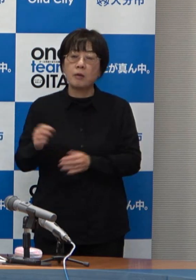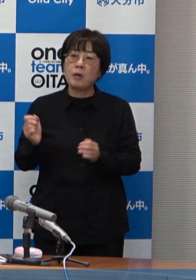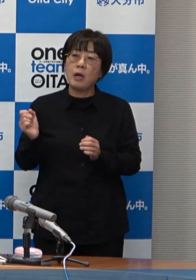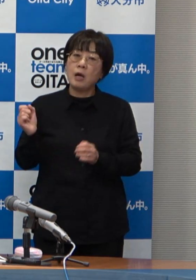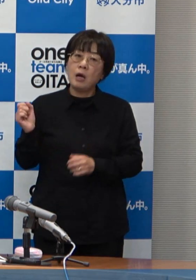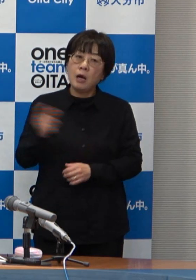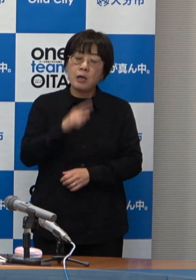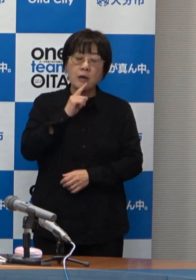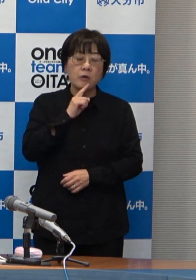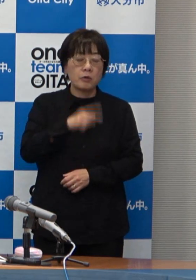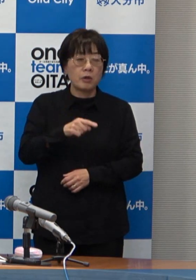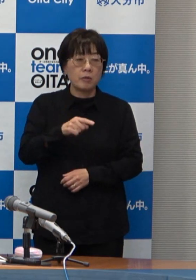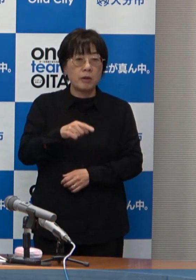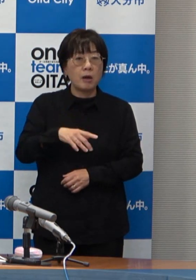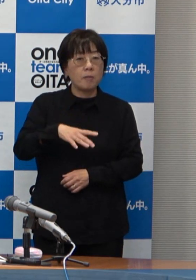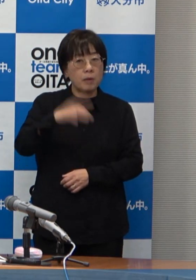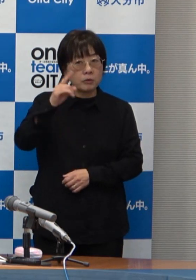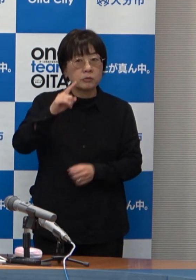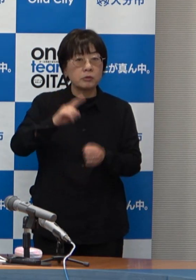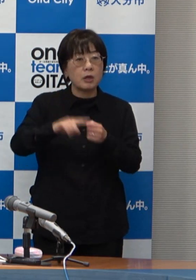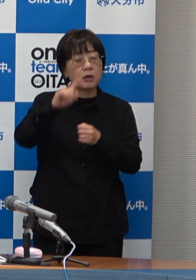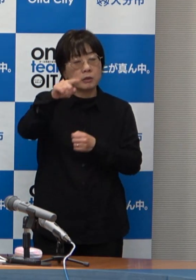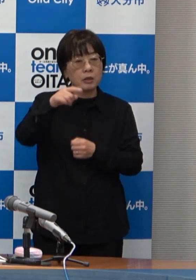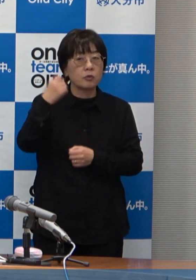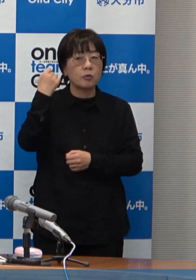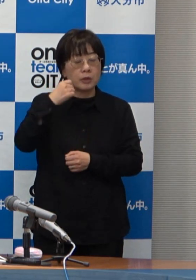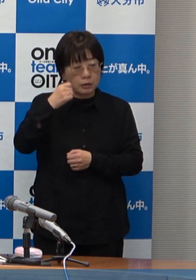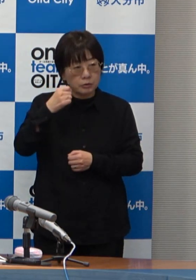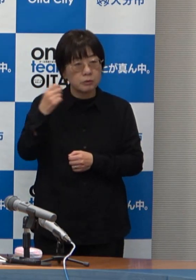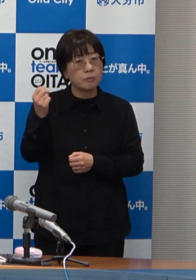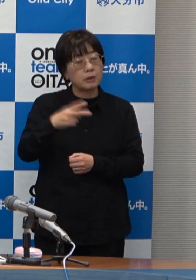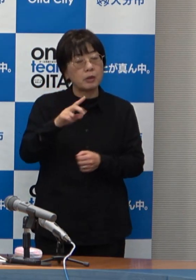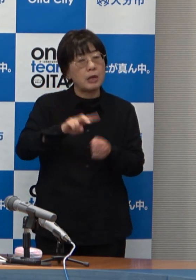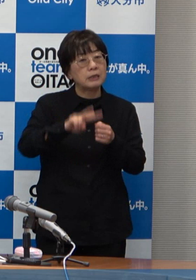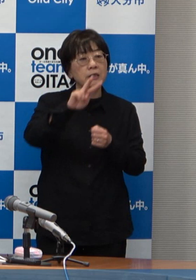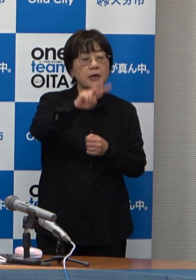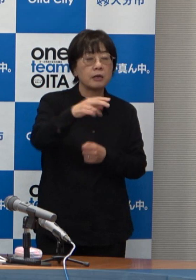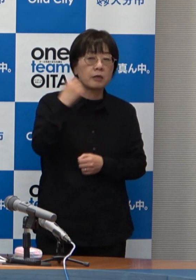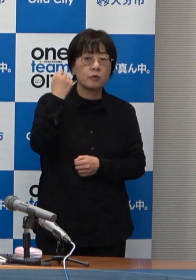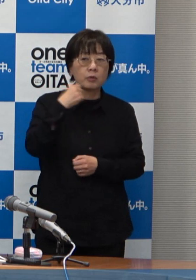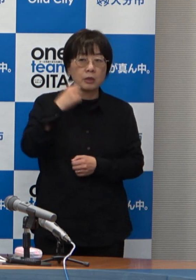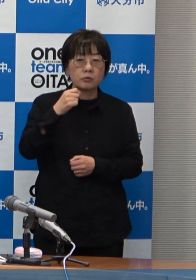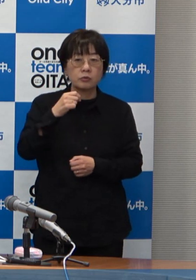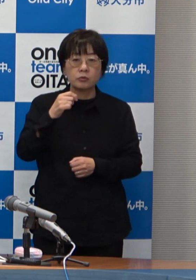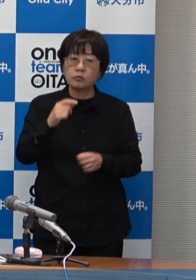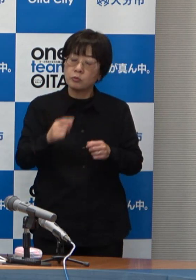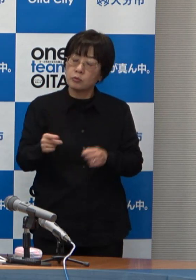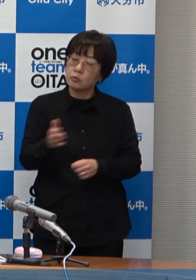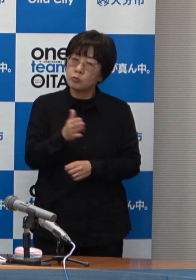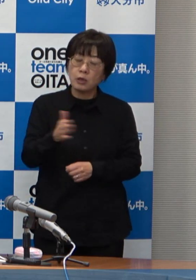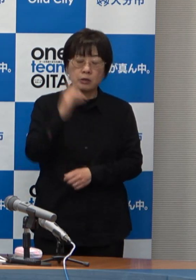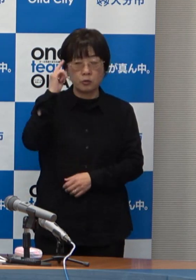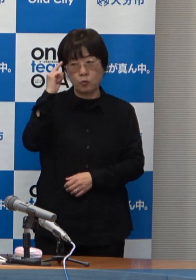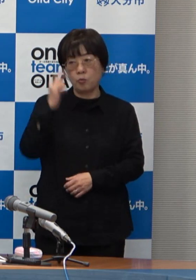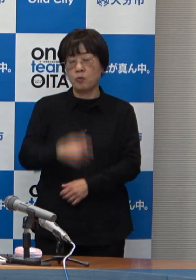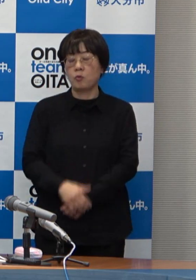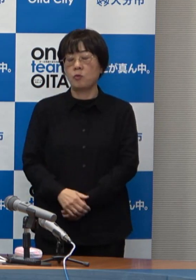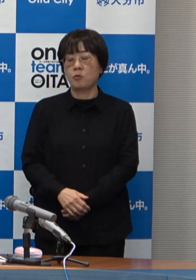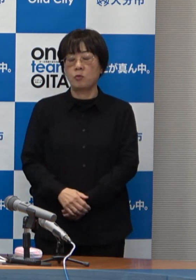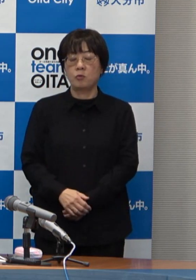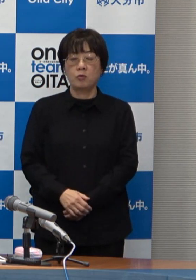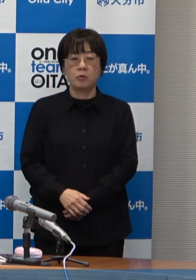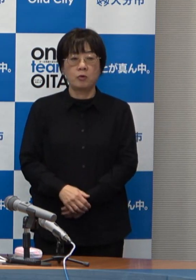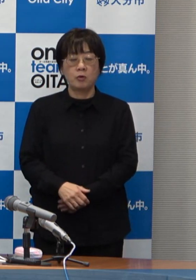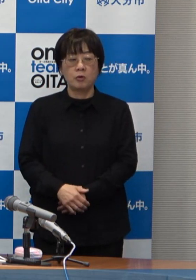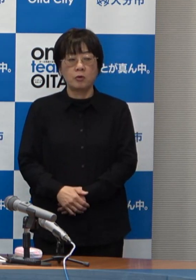も最初の段階が来年の夏か再来年の夏かという感じになると思うんですよそれは